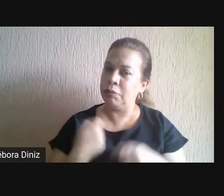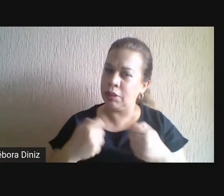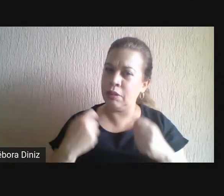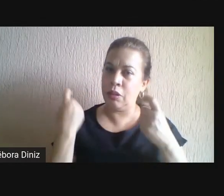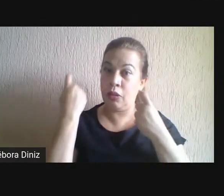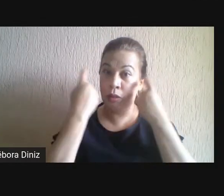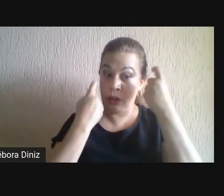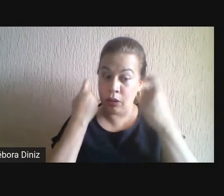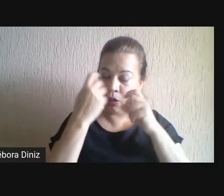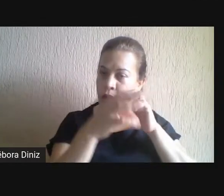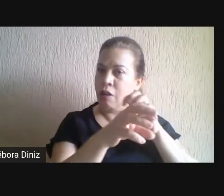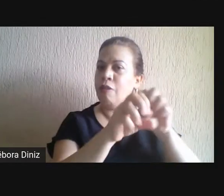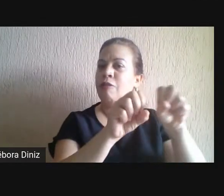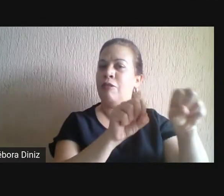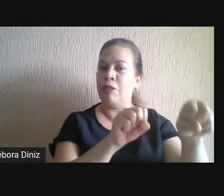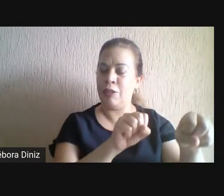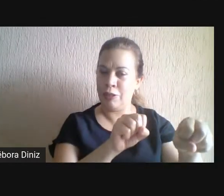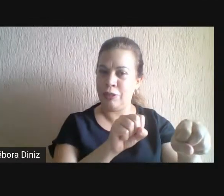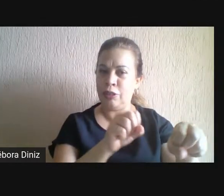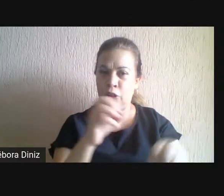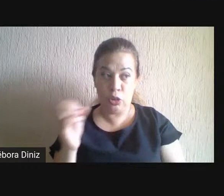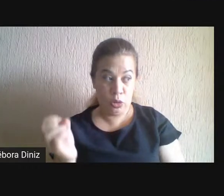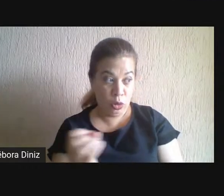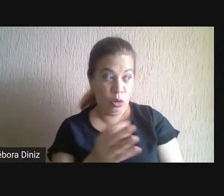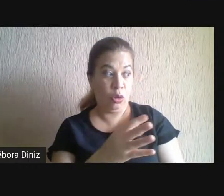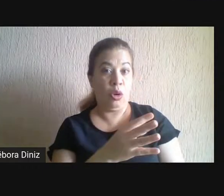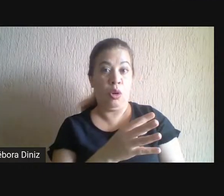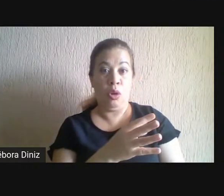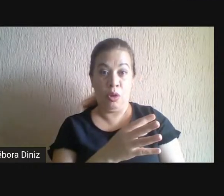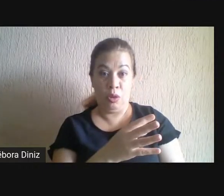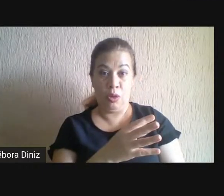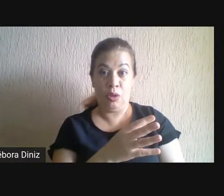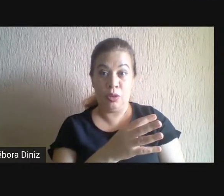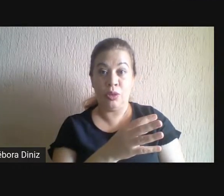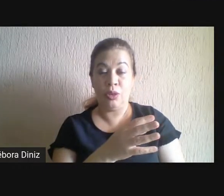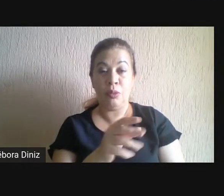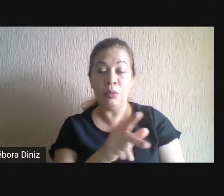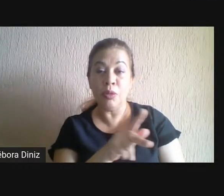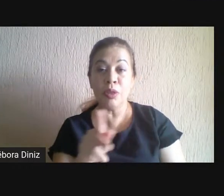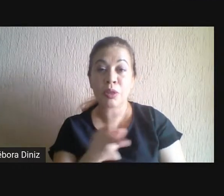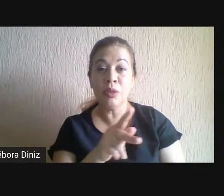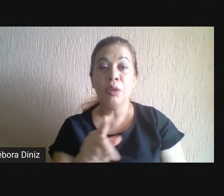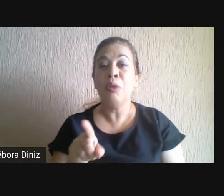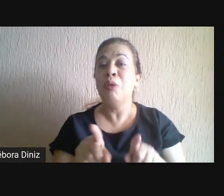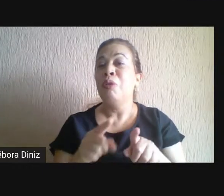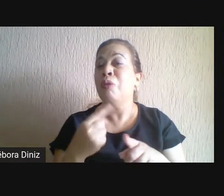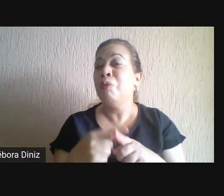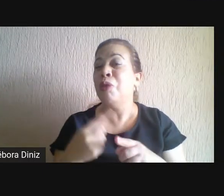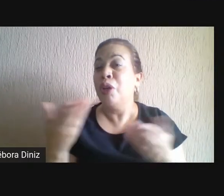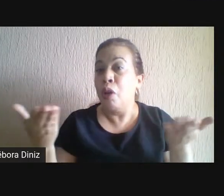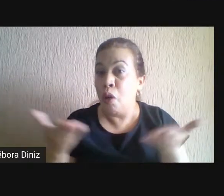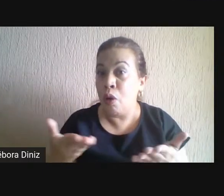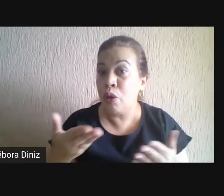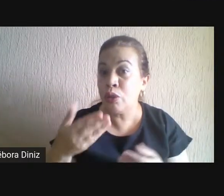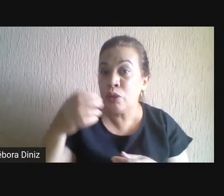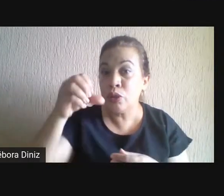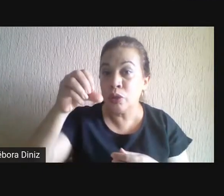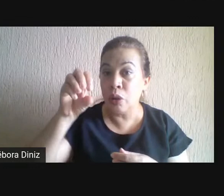com a formação dos novos e das novas docentes, porque hoje 90%